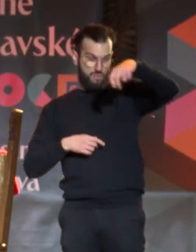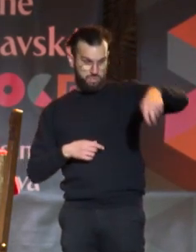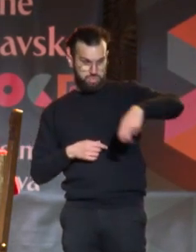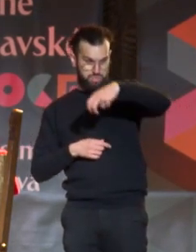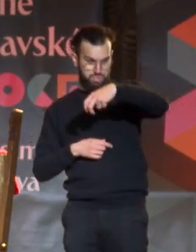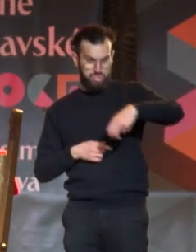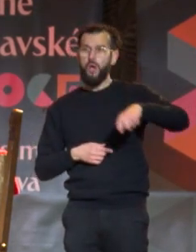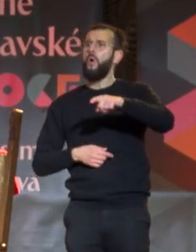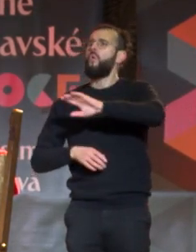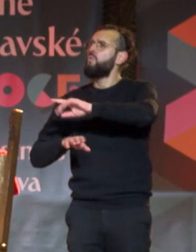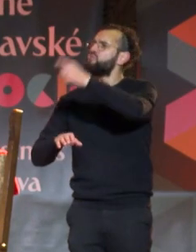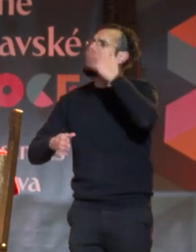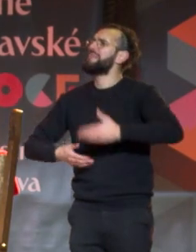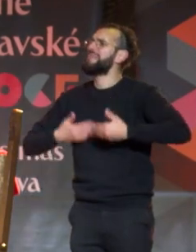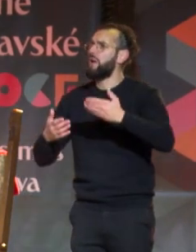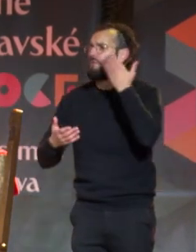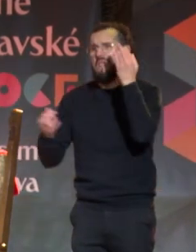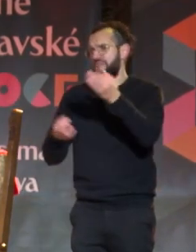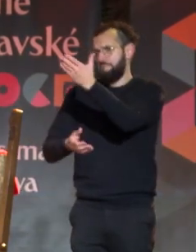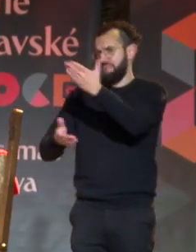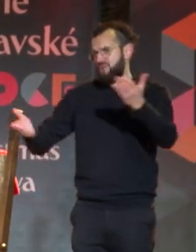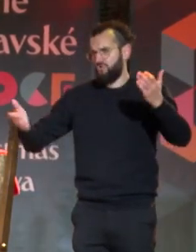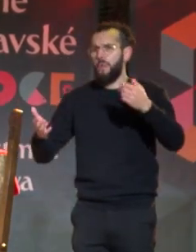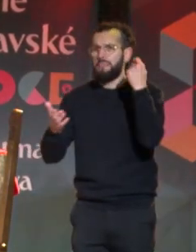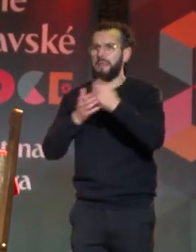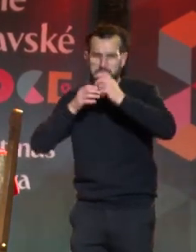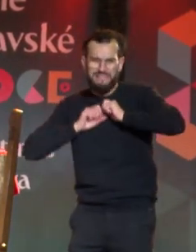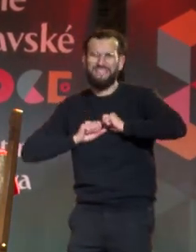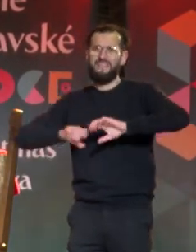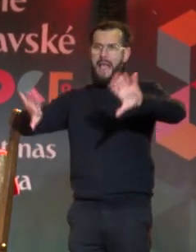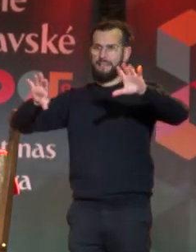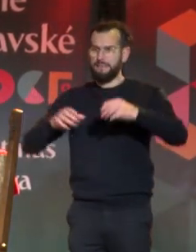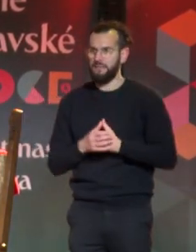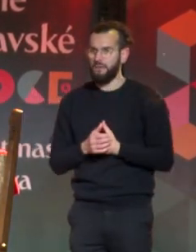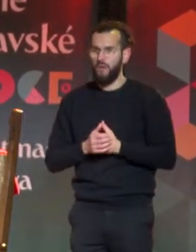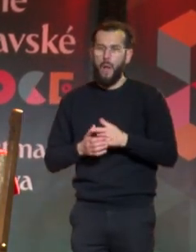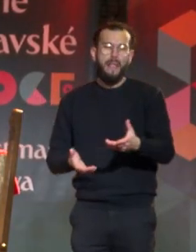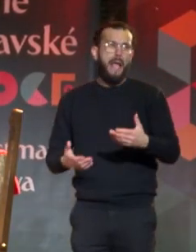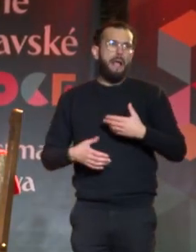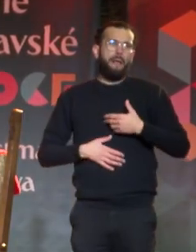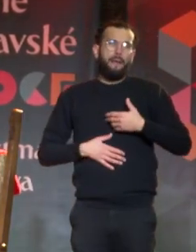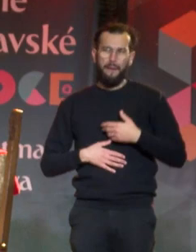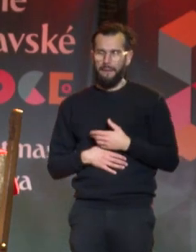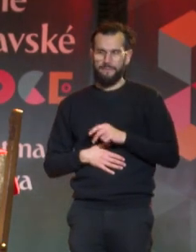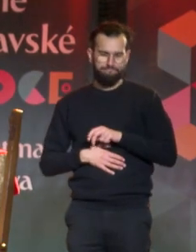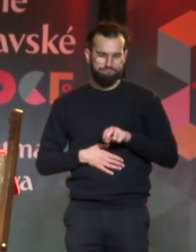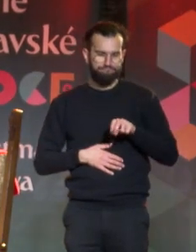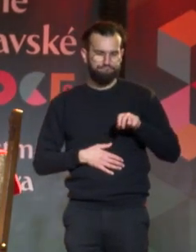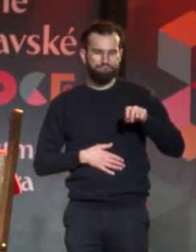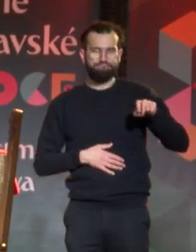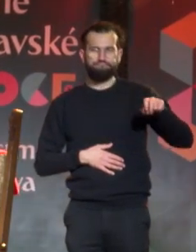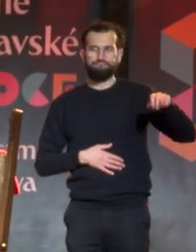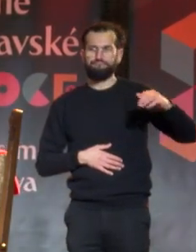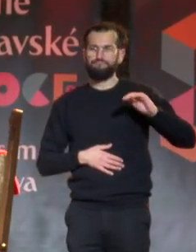už od narodenia a nikto nevie prečo. Potom zhlboka vzdychne a stúpa po schodoch. Že